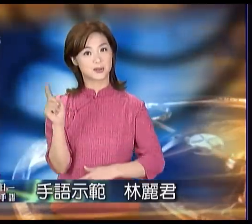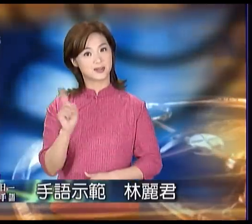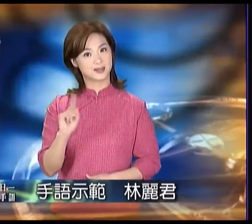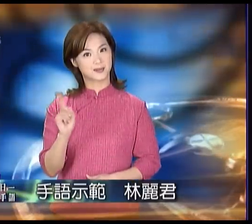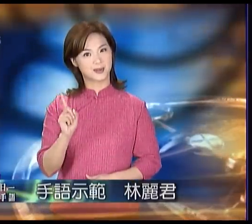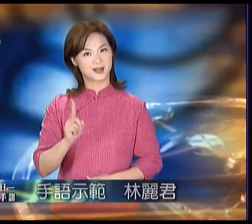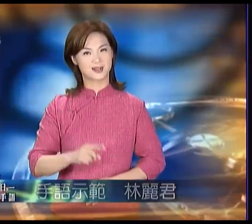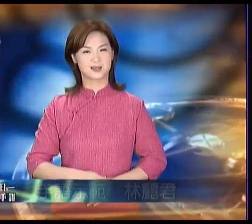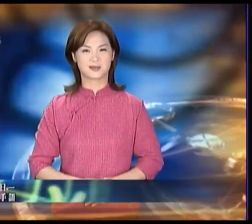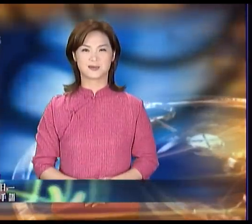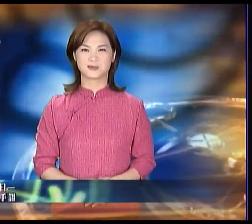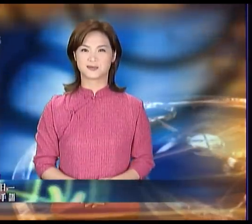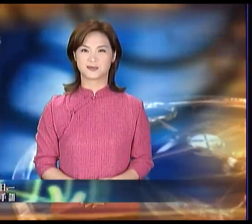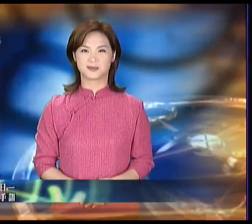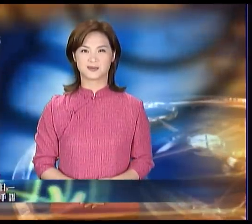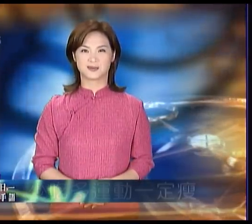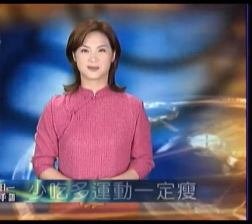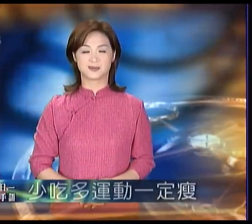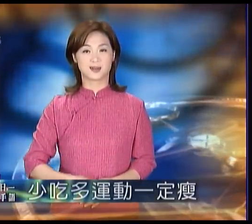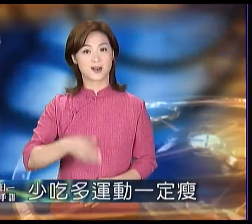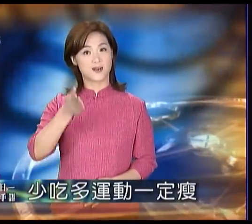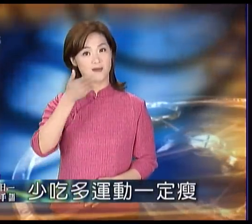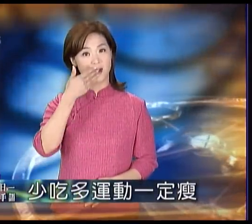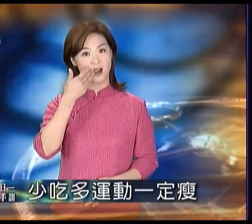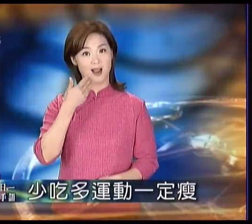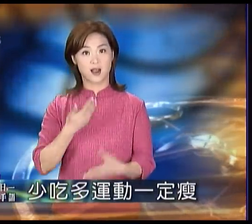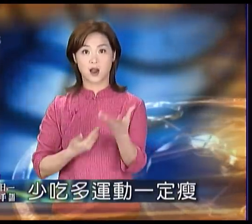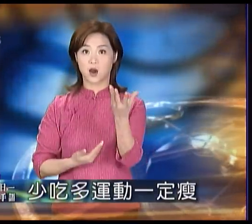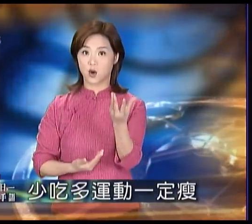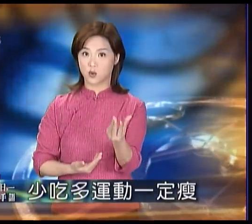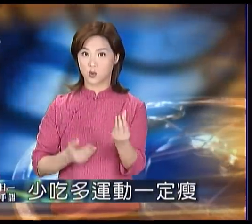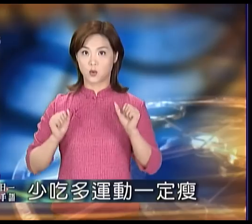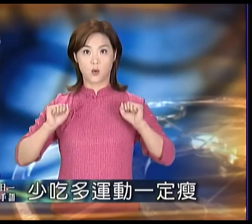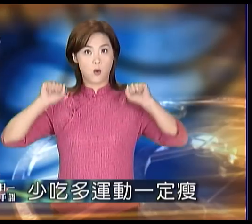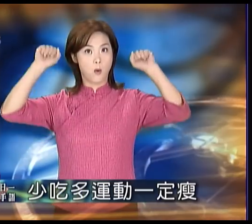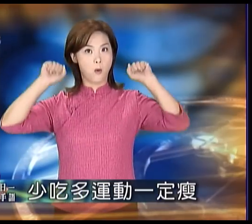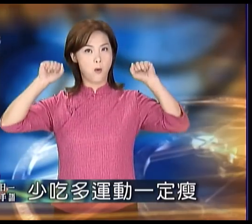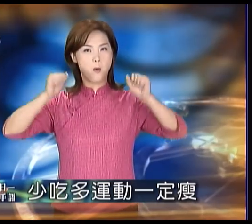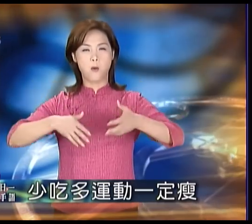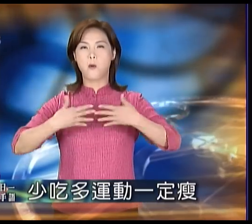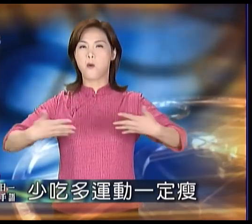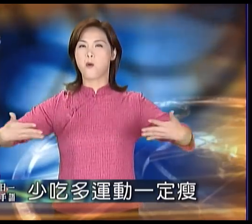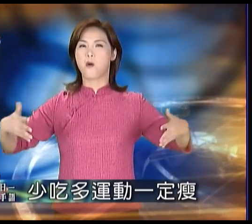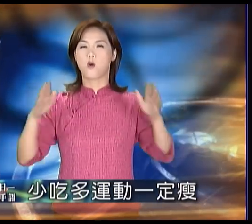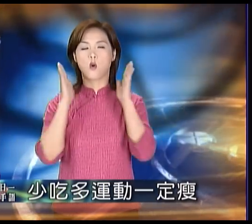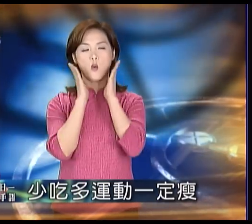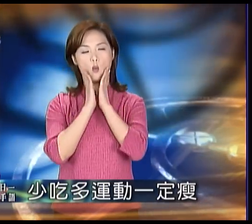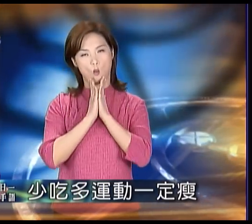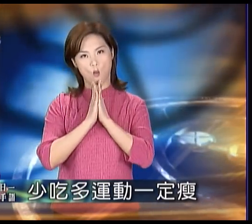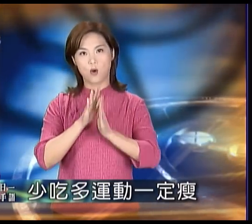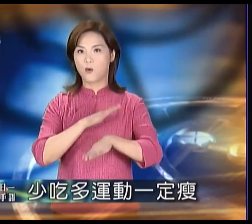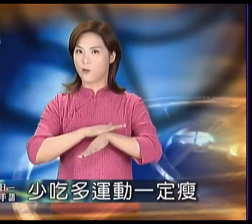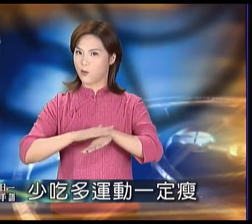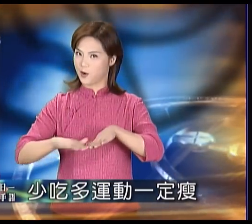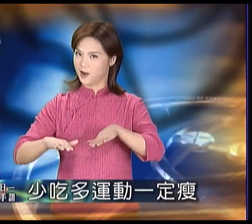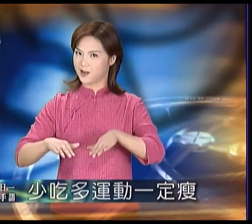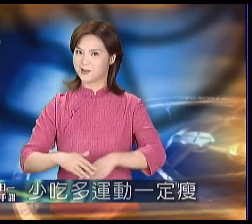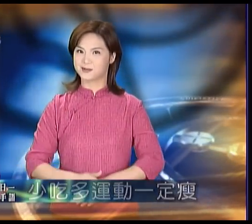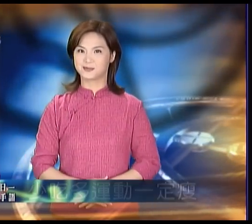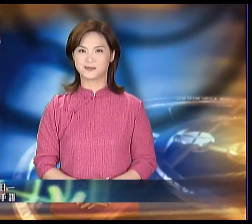关的手语。少吃多运动，一定会瘦。手语的结